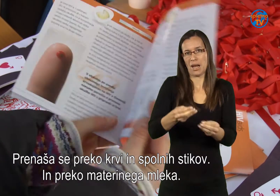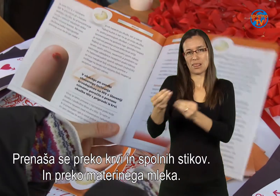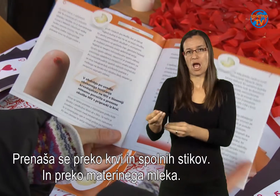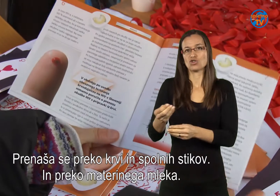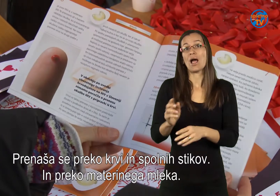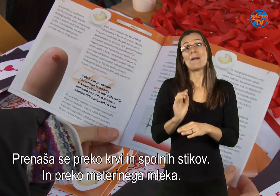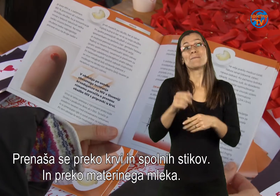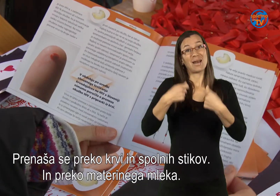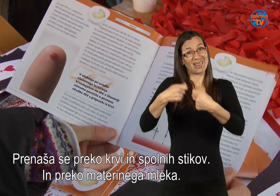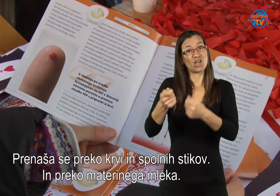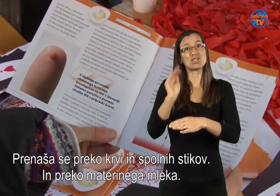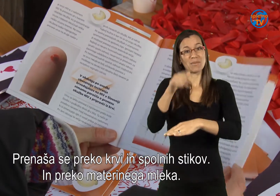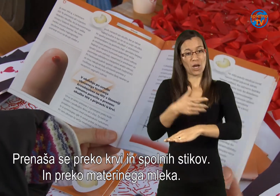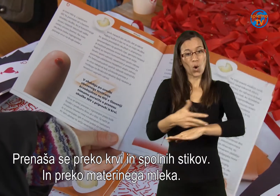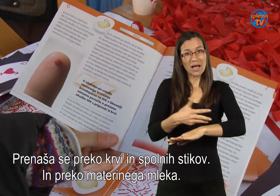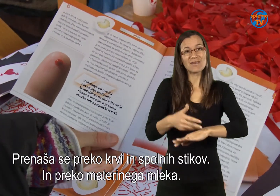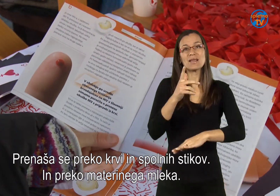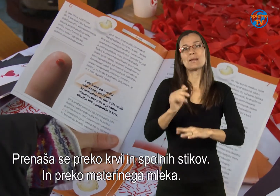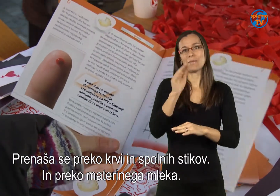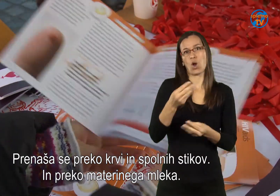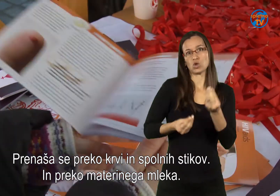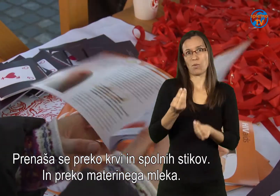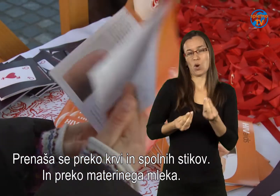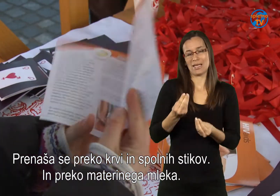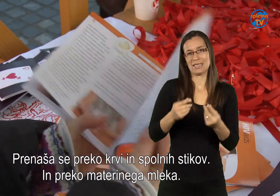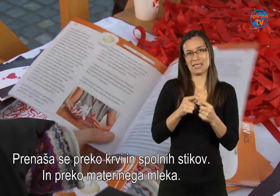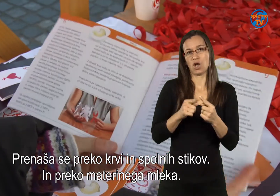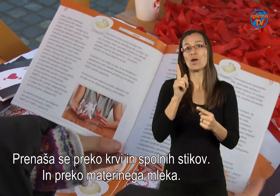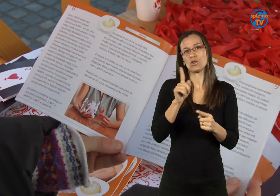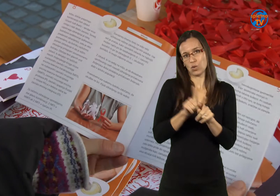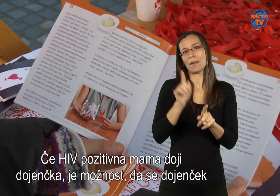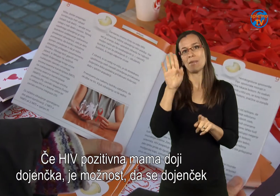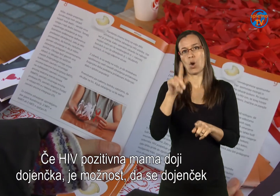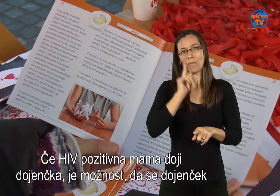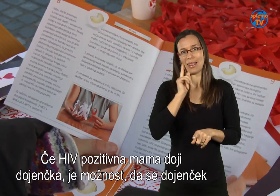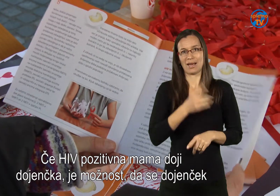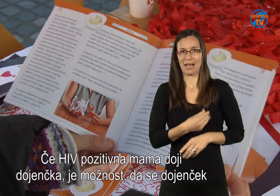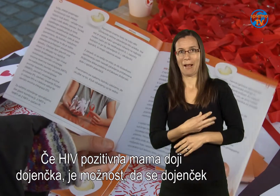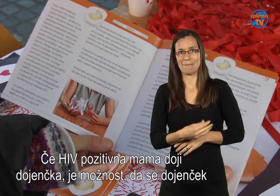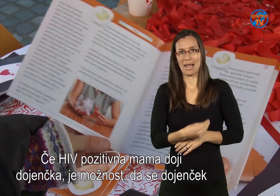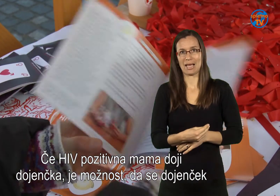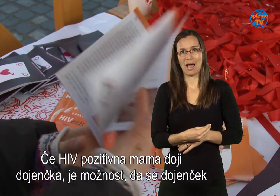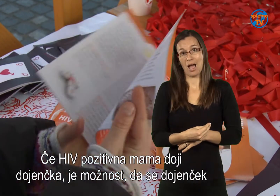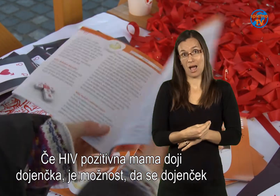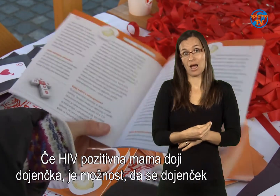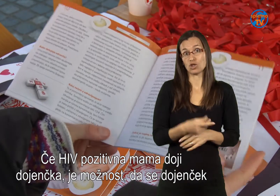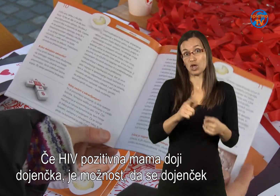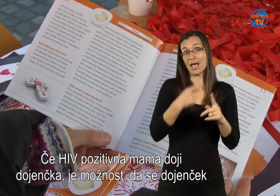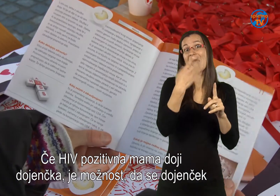torej preko krvi in preko spolnih stikov. Pa preko materinega mleka. In recimo, če HIV pozitivna mama